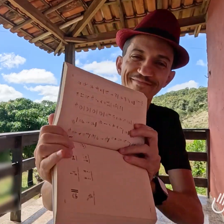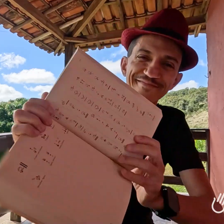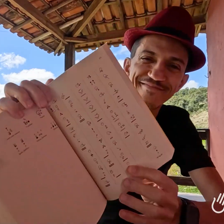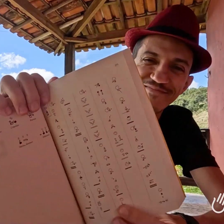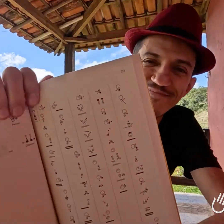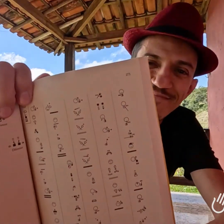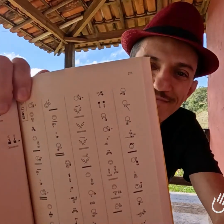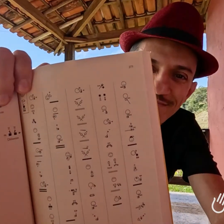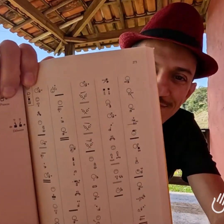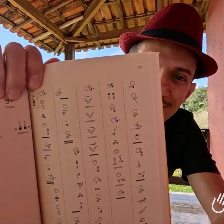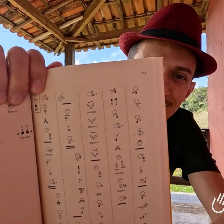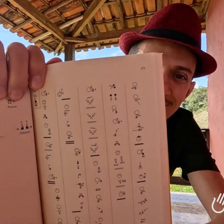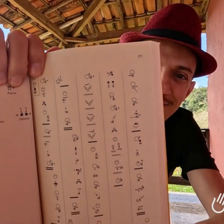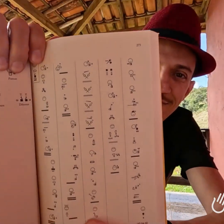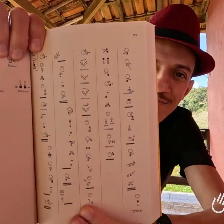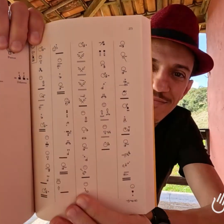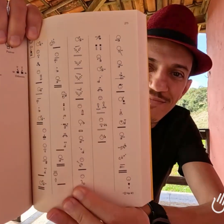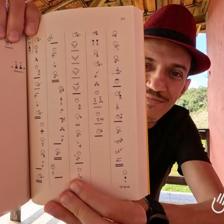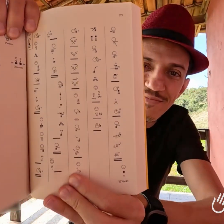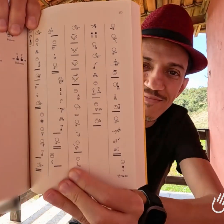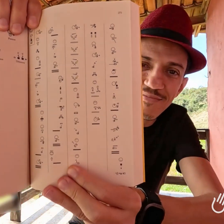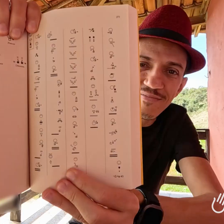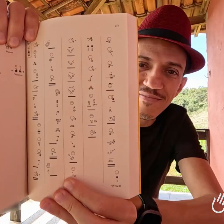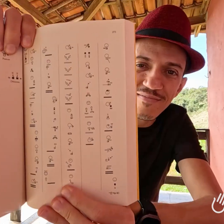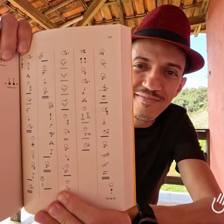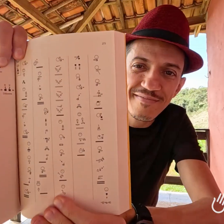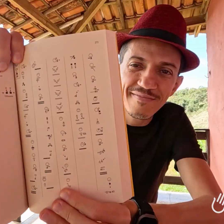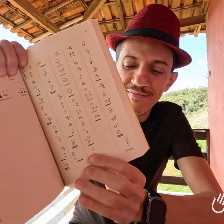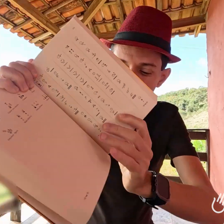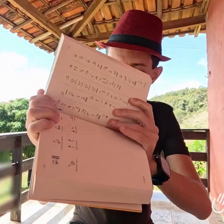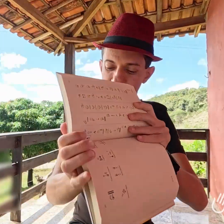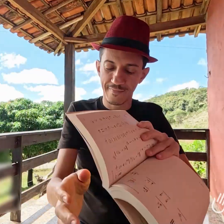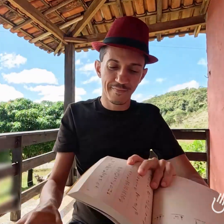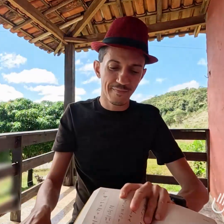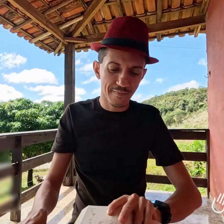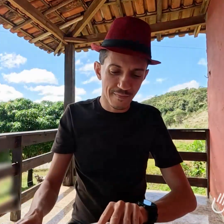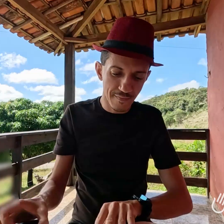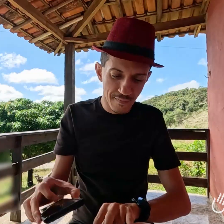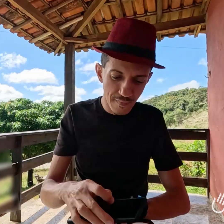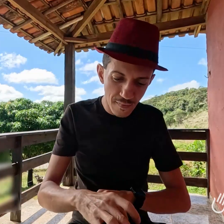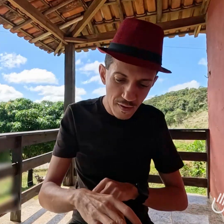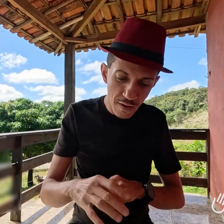Vou mostrar aqui primeiro para você. Tá vendo? Página 273.